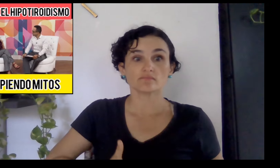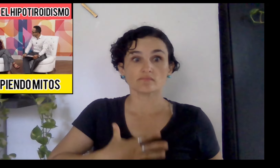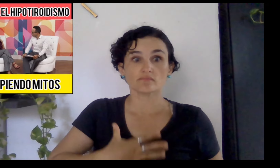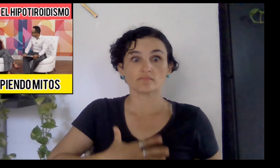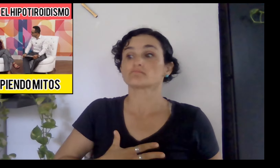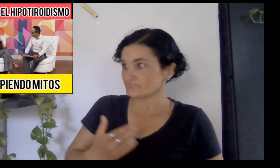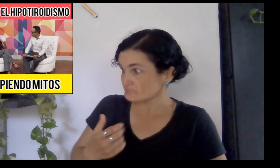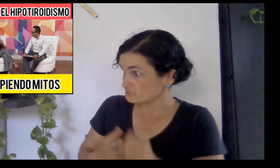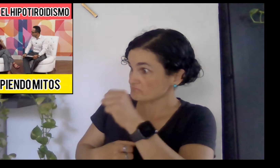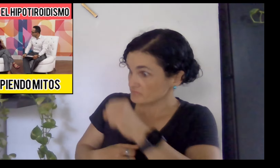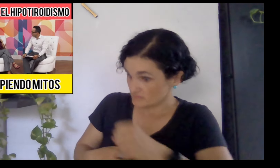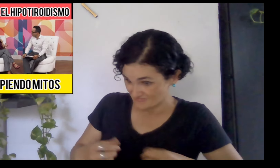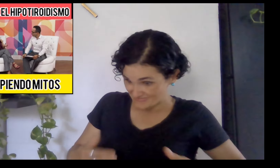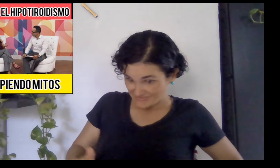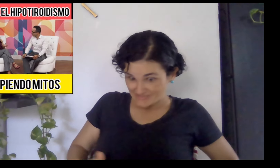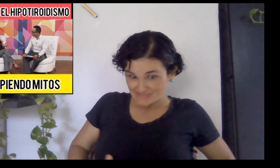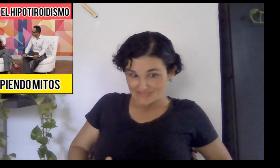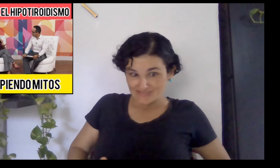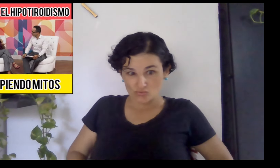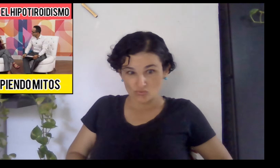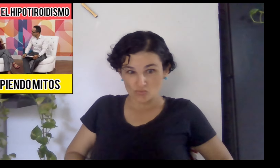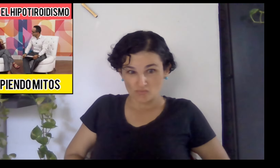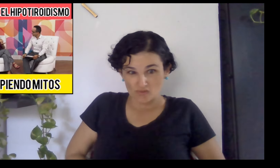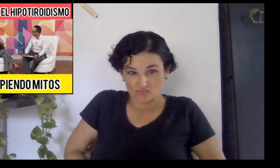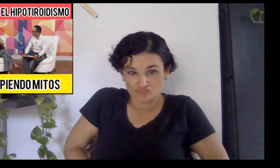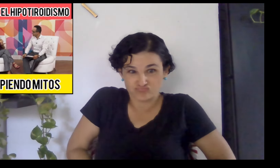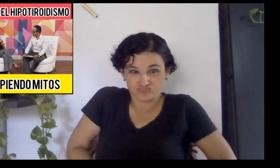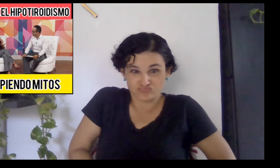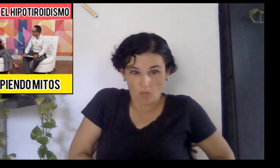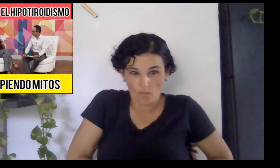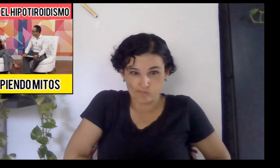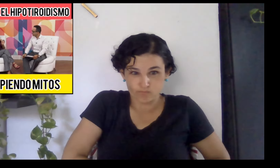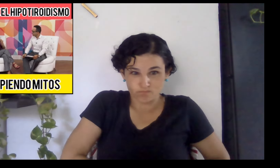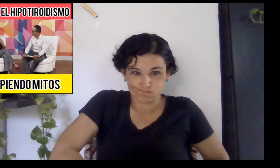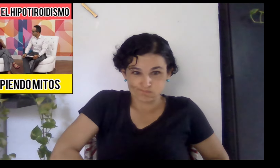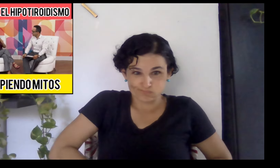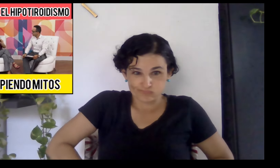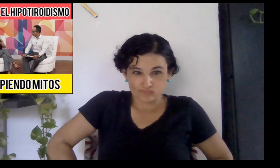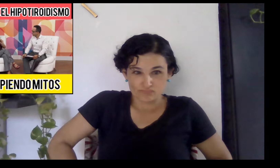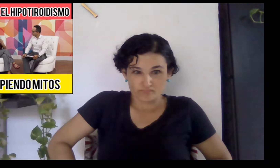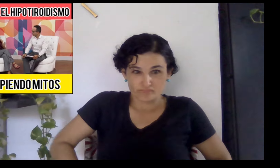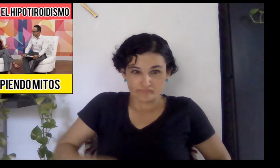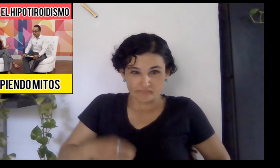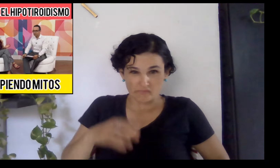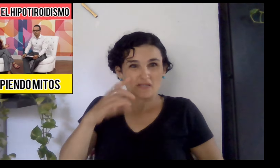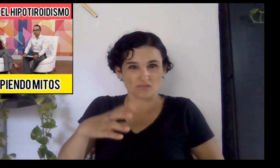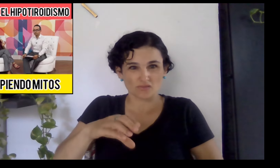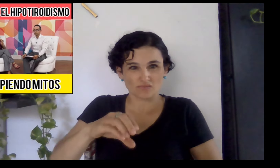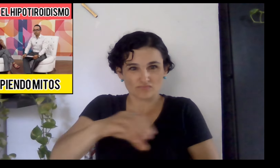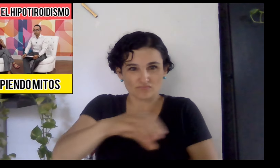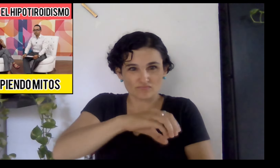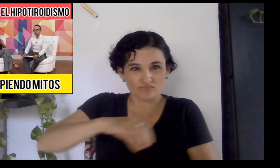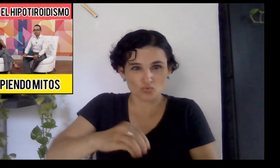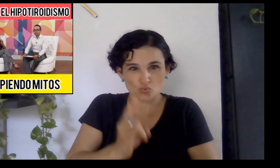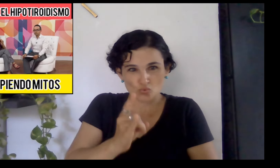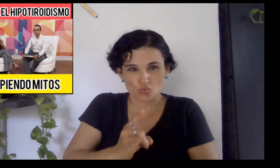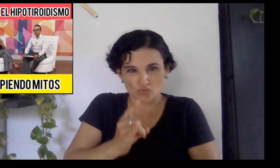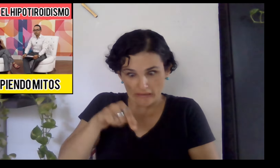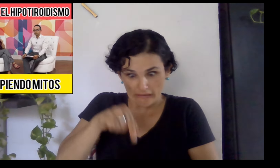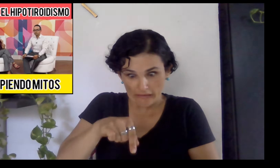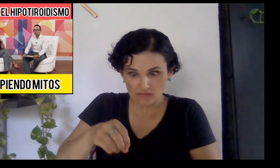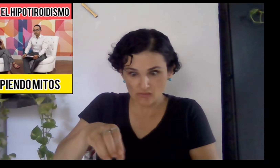ese estomaguito que quemó el intestino, que es como esa esponjita, y esa pobre esponjita se llena de rotos. Y entonces a esos rotos entran